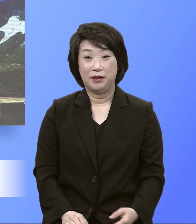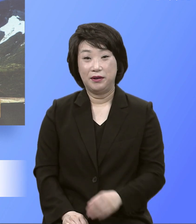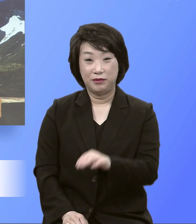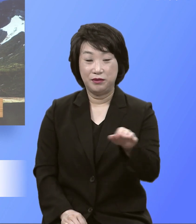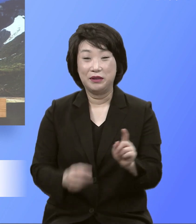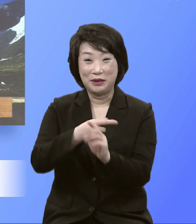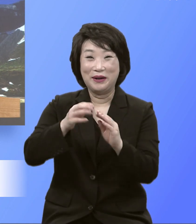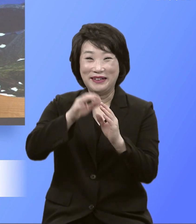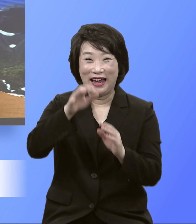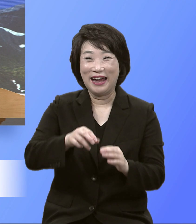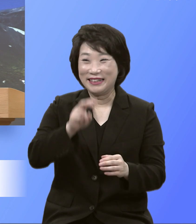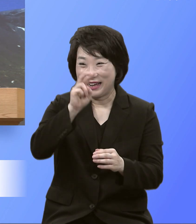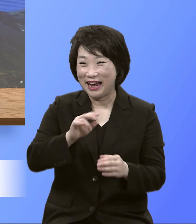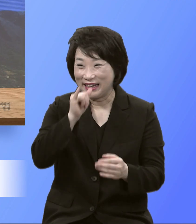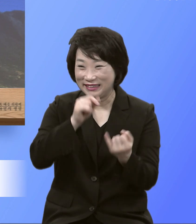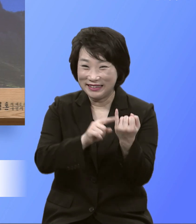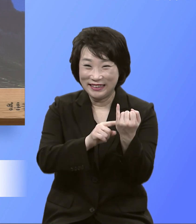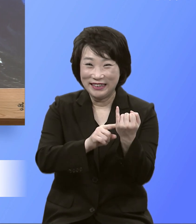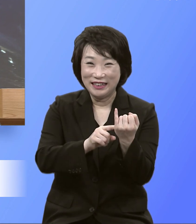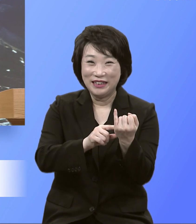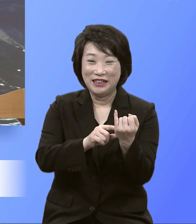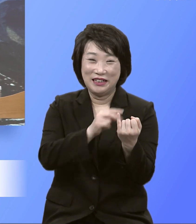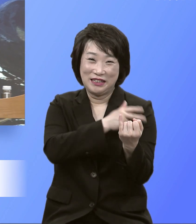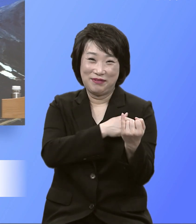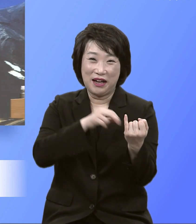우리 교회 찬양하는 윤연정이 있잖아요.